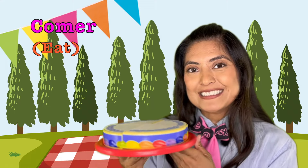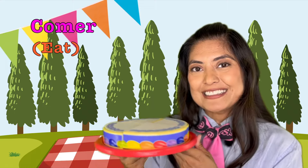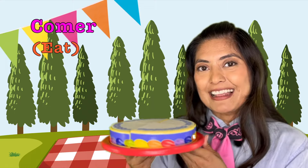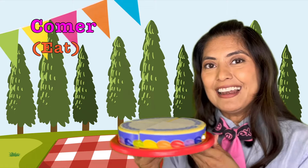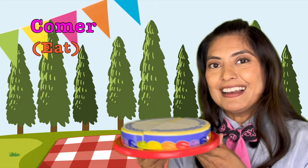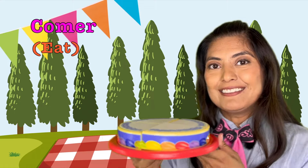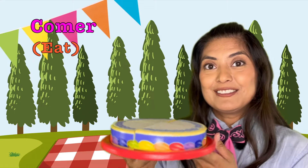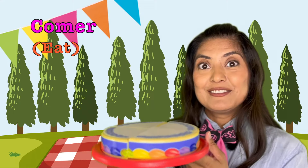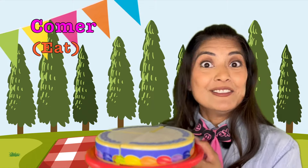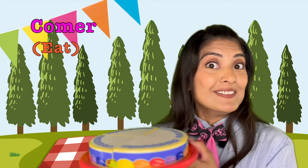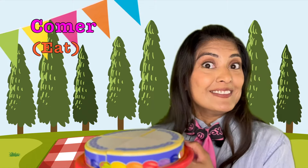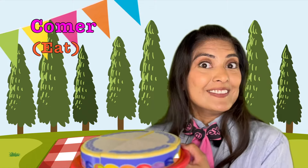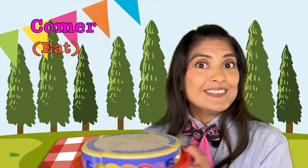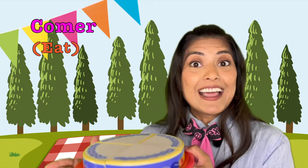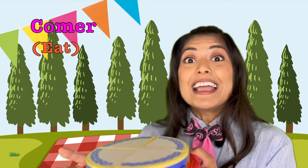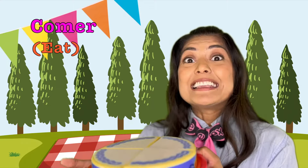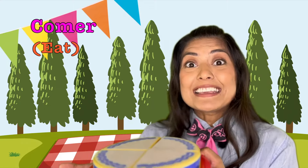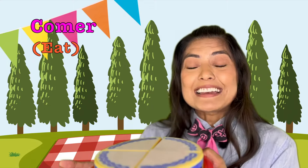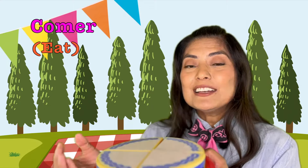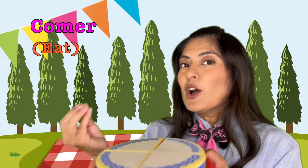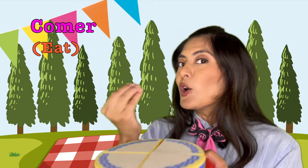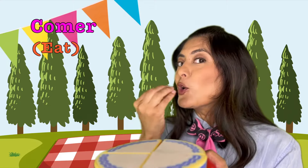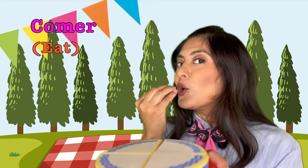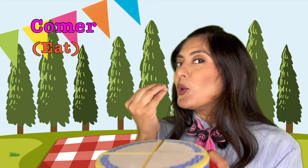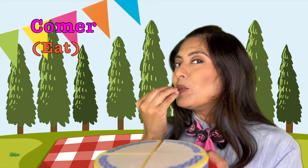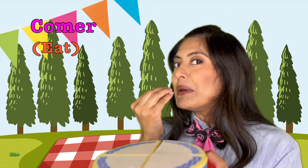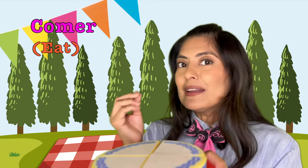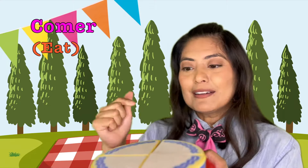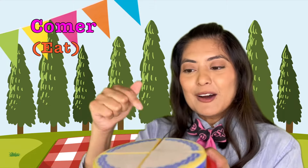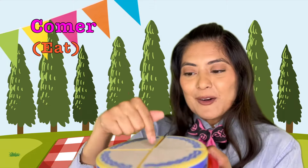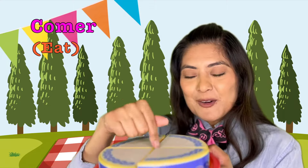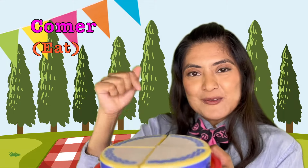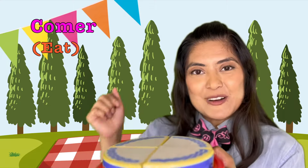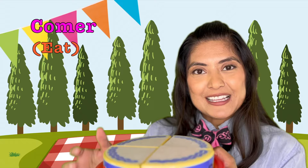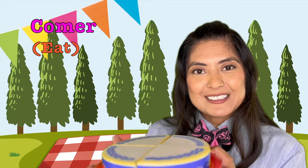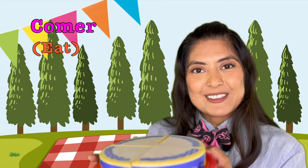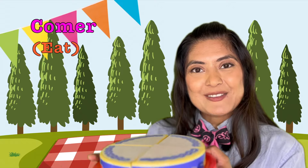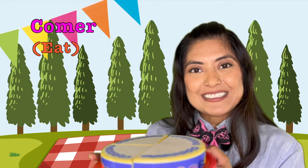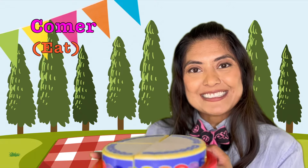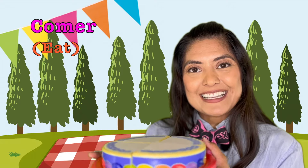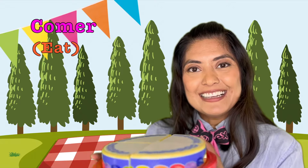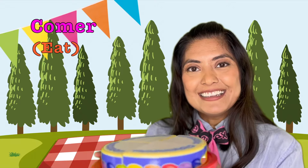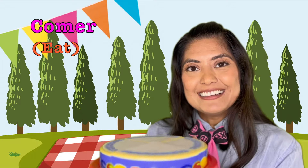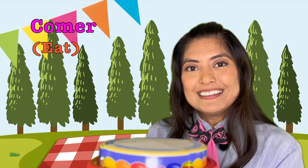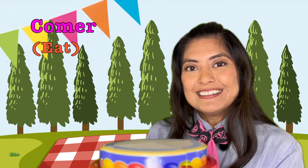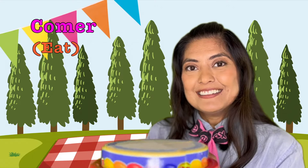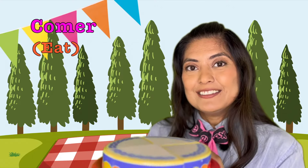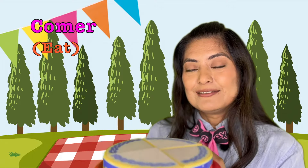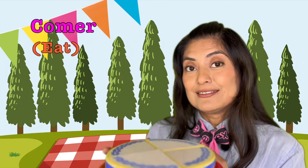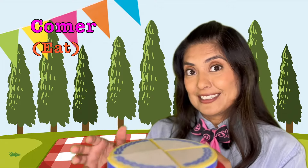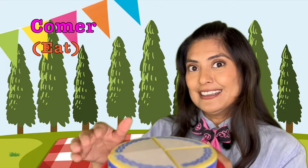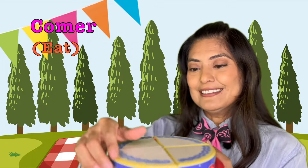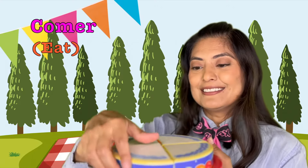pastel? ¿Quieren comer un pedazo de pastel? ¿Sí?